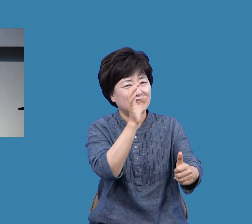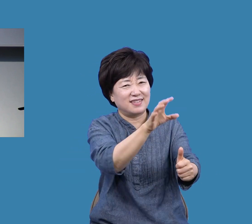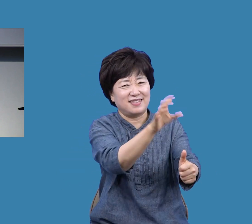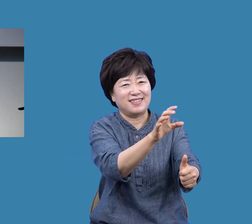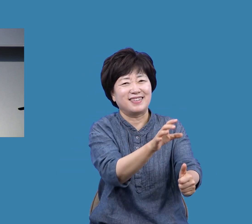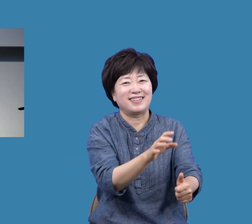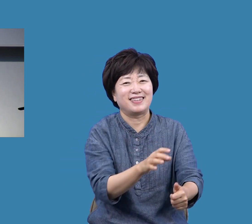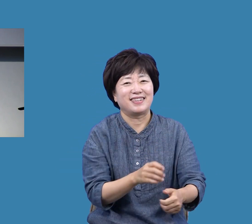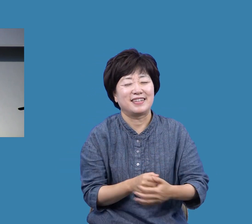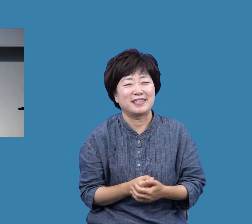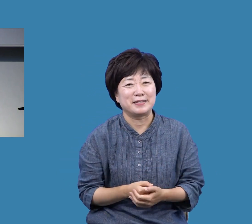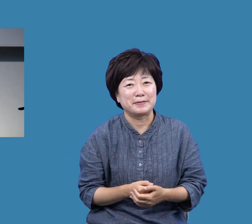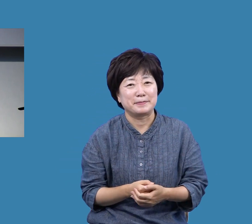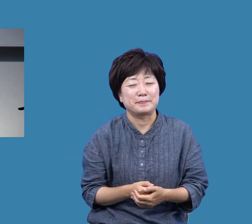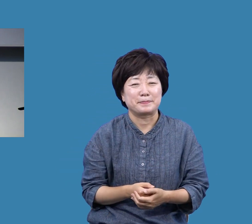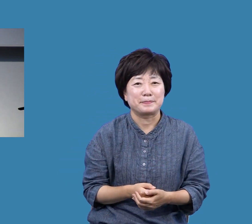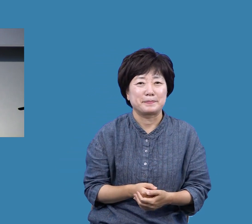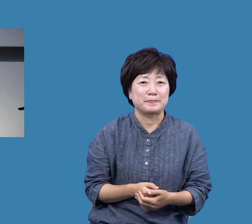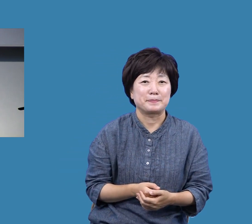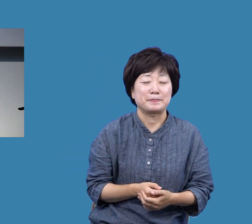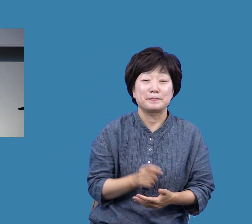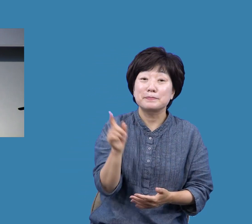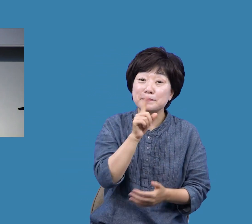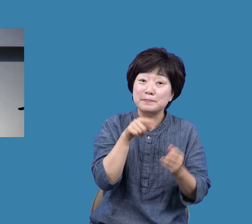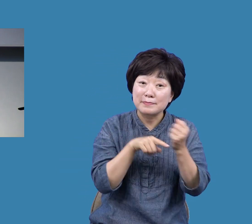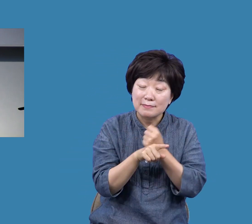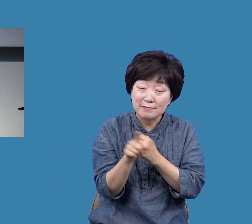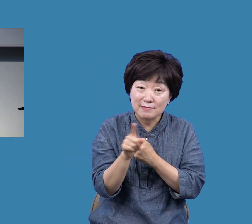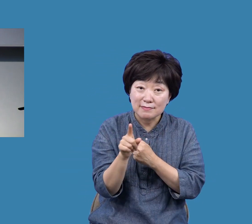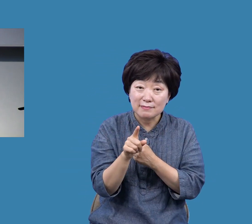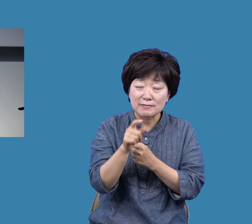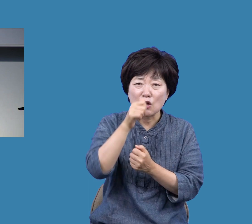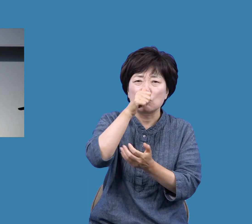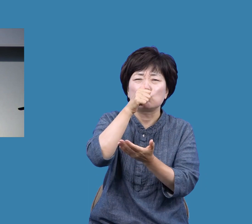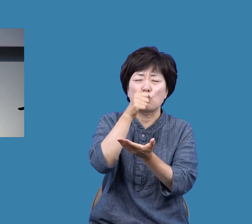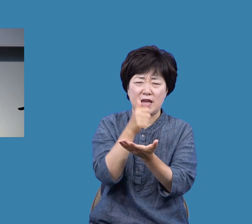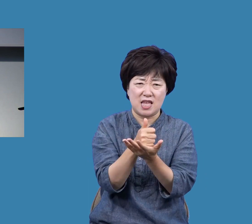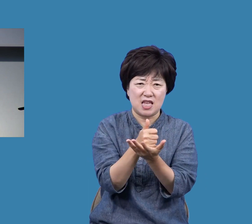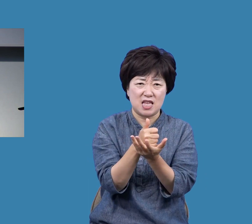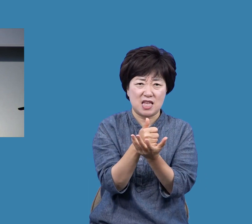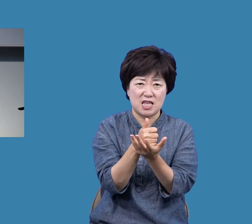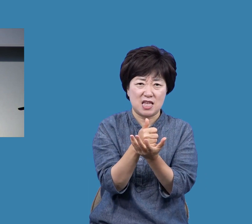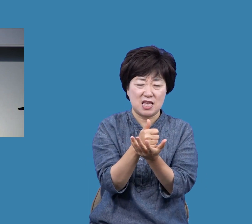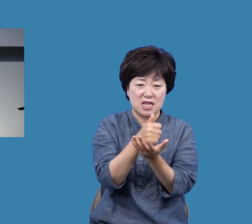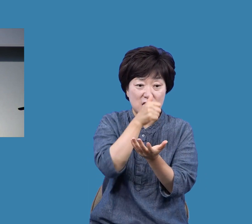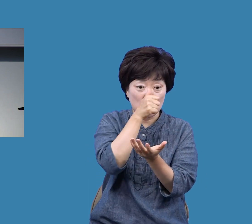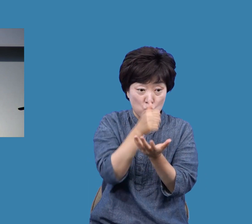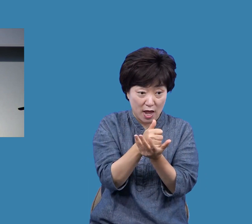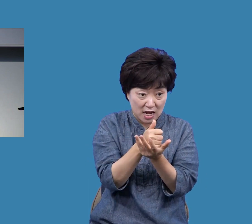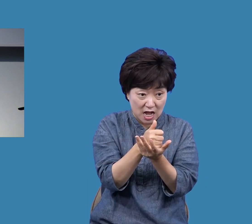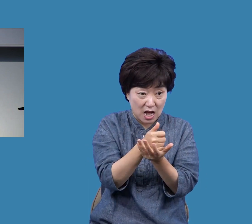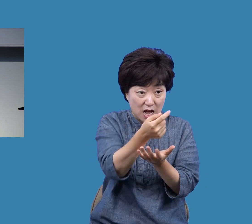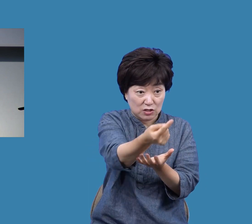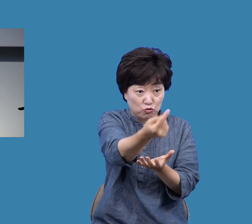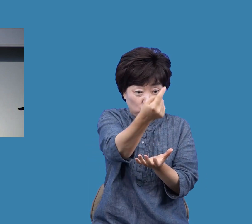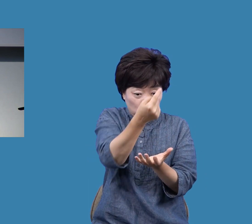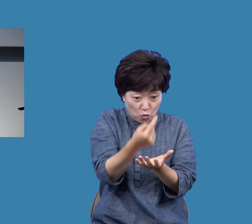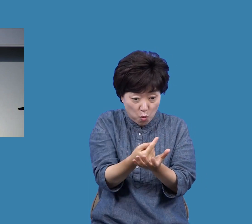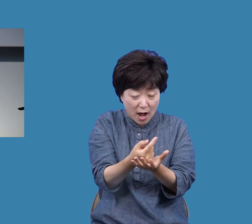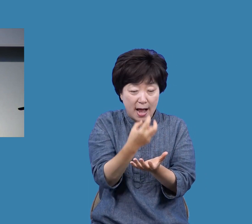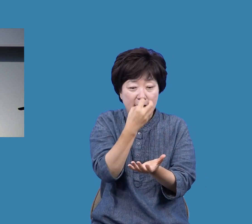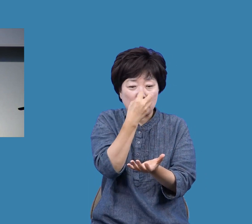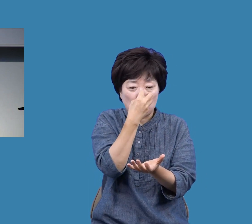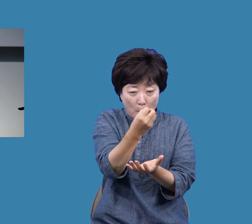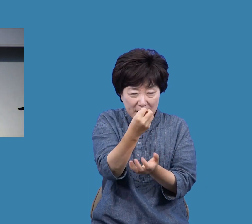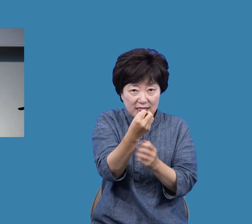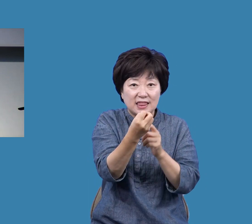여러분 뭐냐 하면 이 죄가 들어와서요, 교만이 우리 안에 자리 잡게 되잖아. 그러면